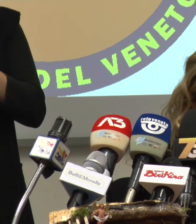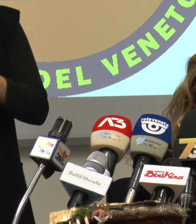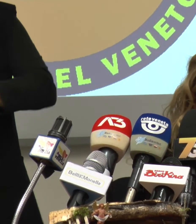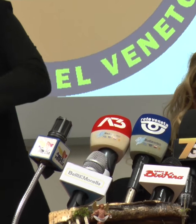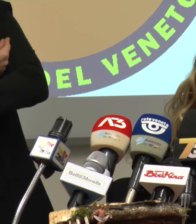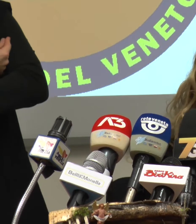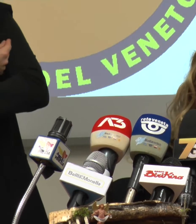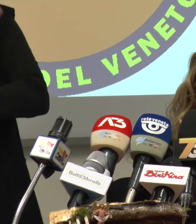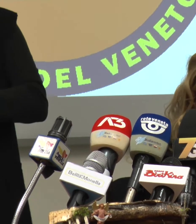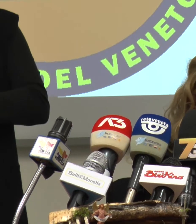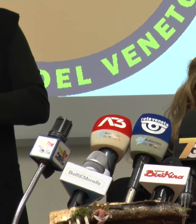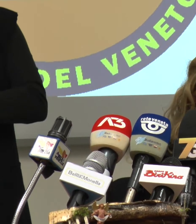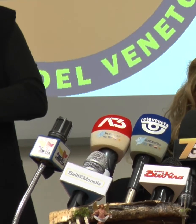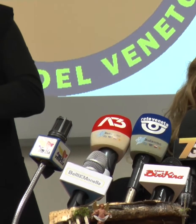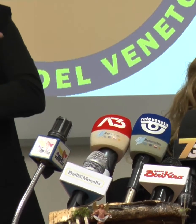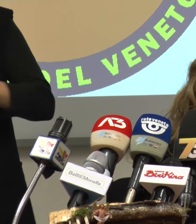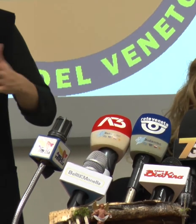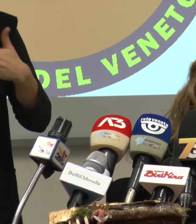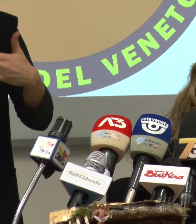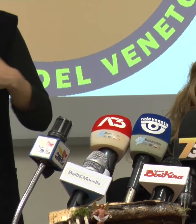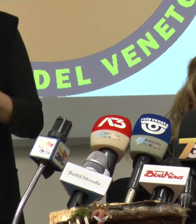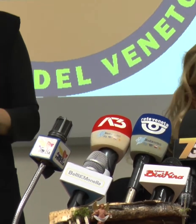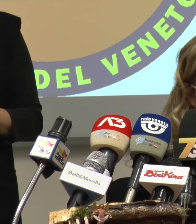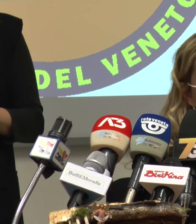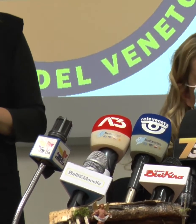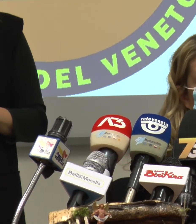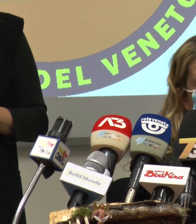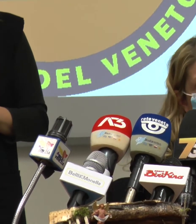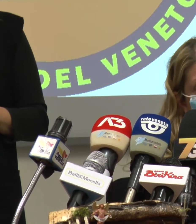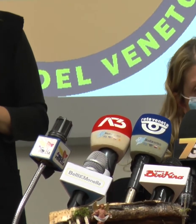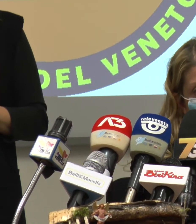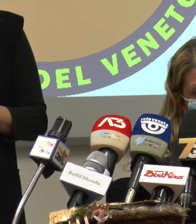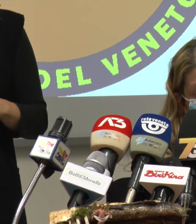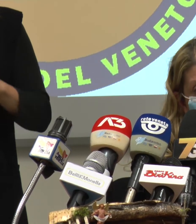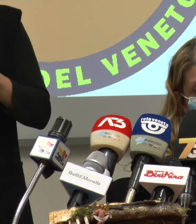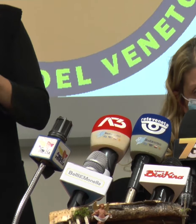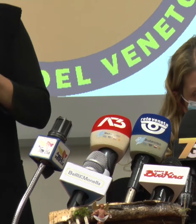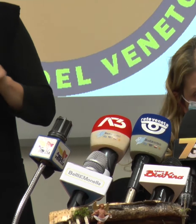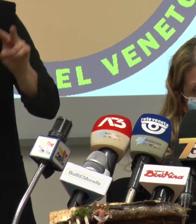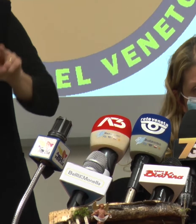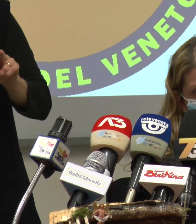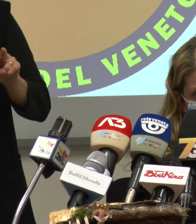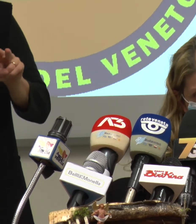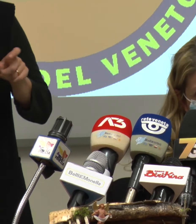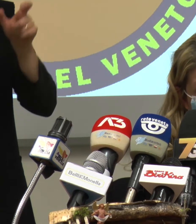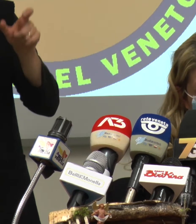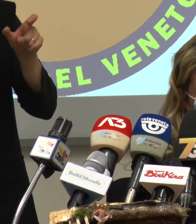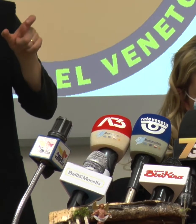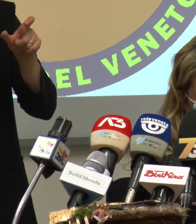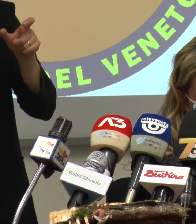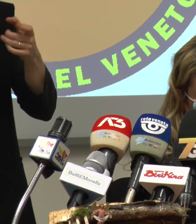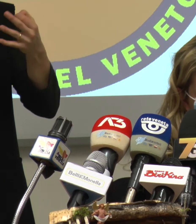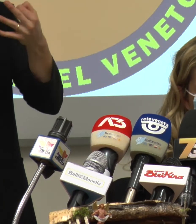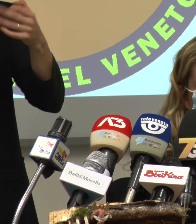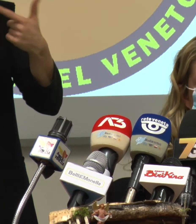vaccinazione alla registrazione delle vaccinazioni somministrate. Dobbiamo monitorare la sicurezza e l'efficacia